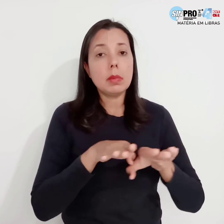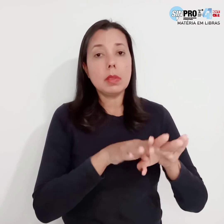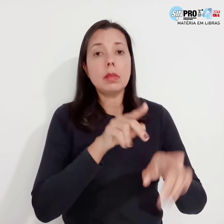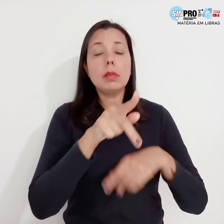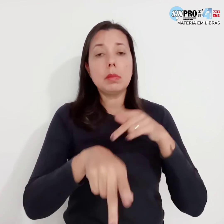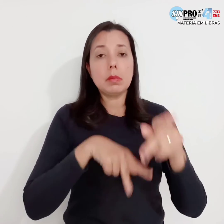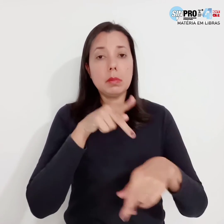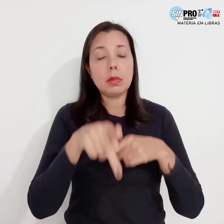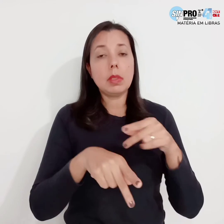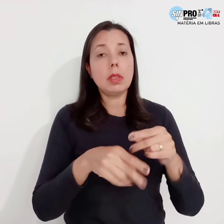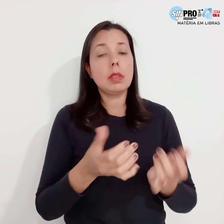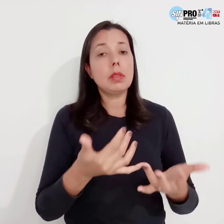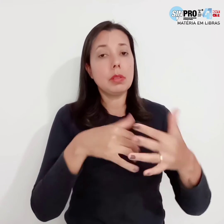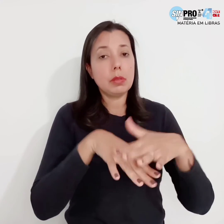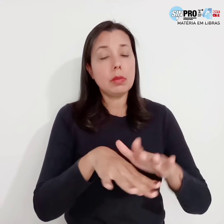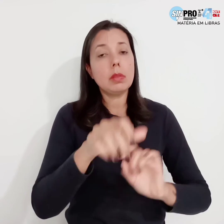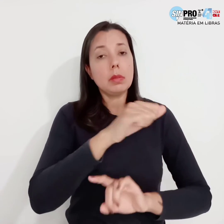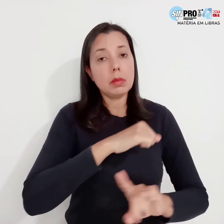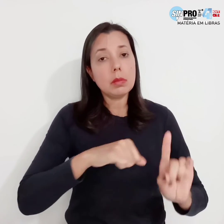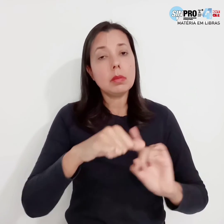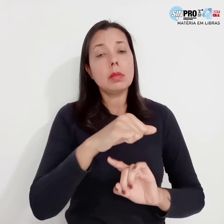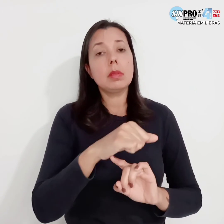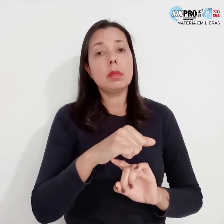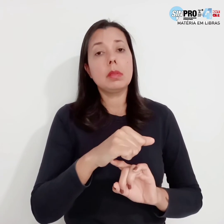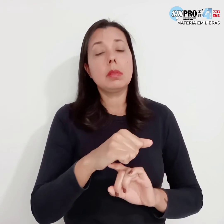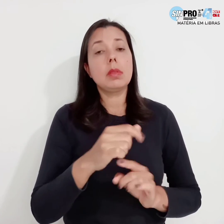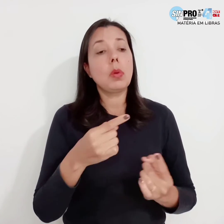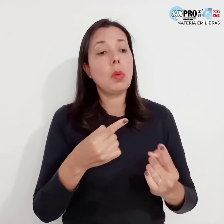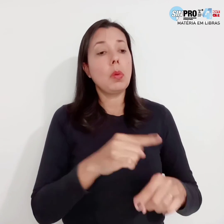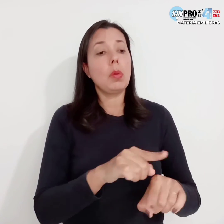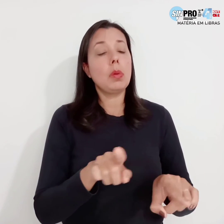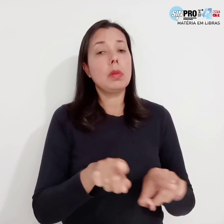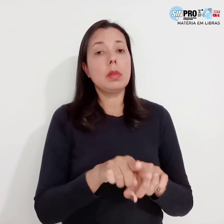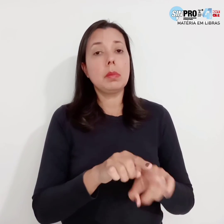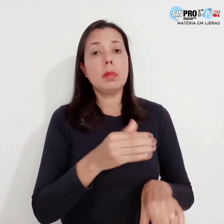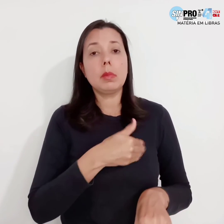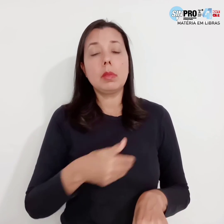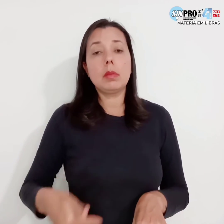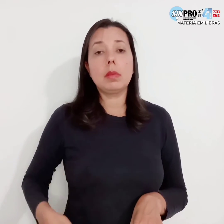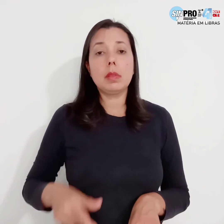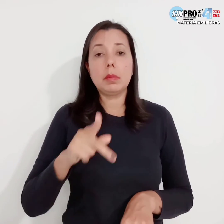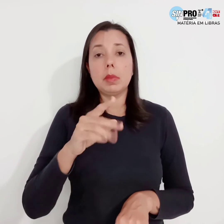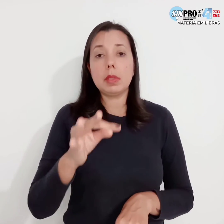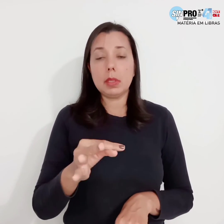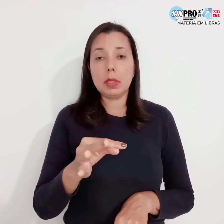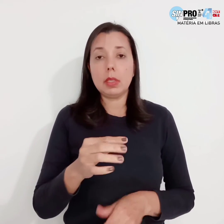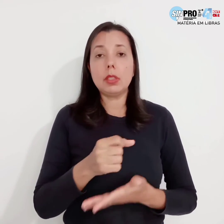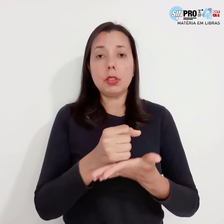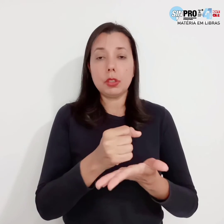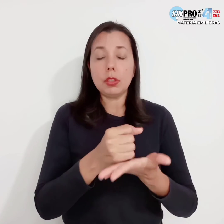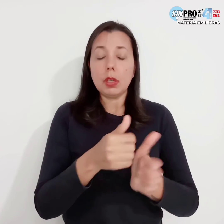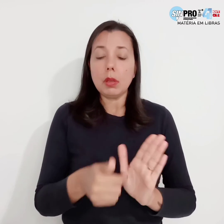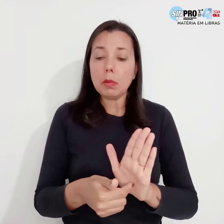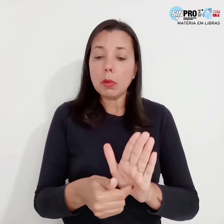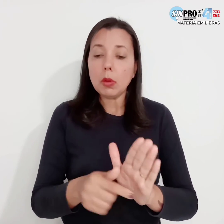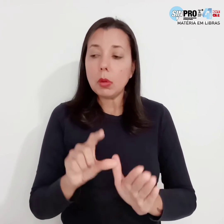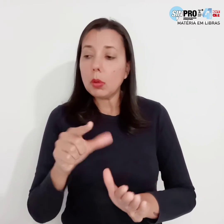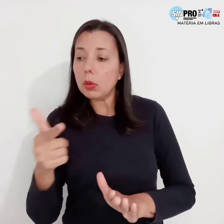democrático-popular de inclusão social, contra o governo petista de coalizão com outros